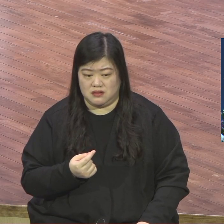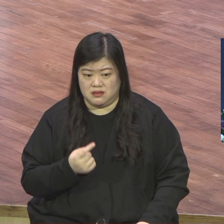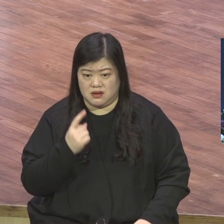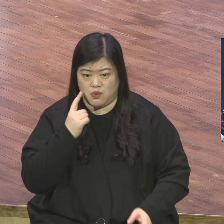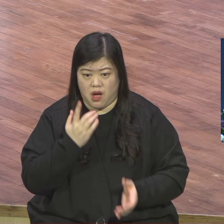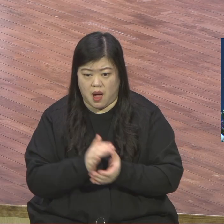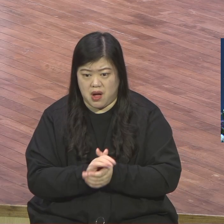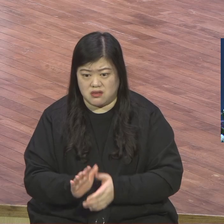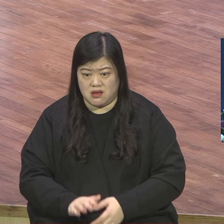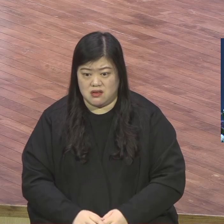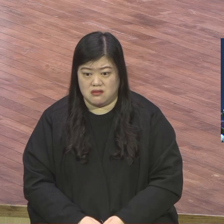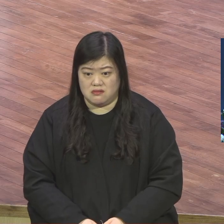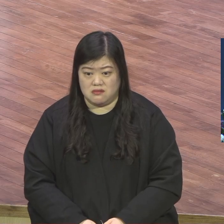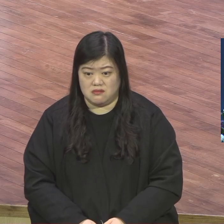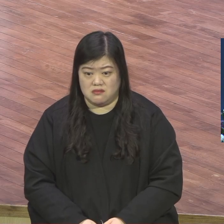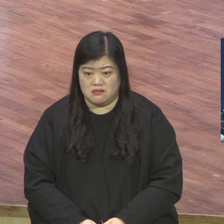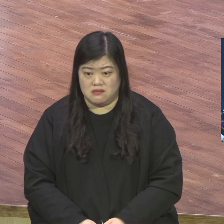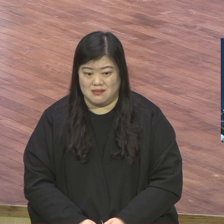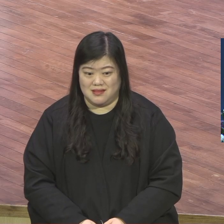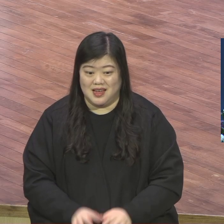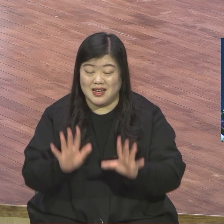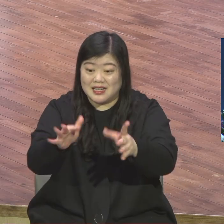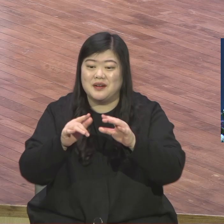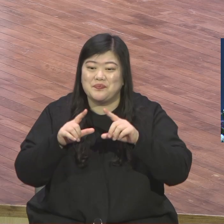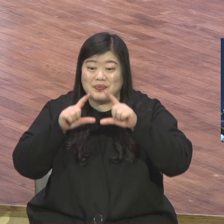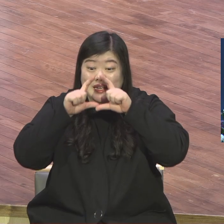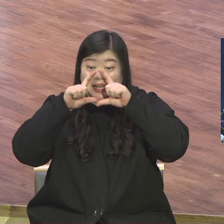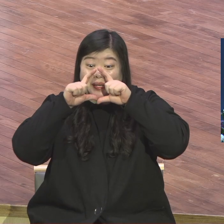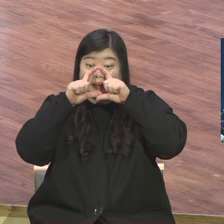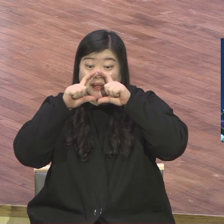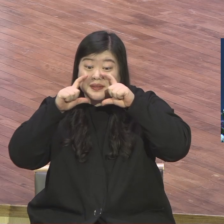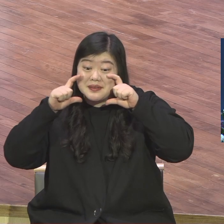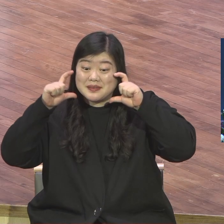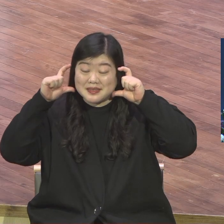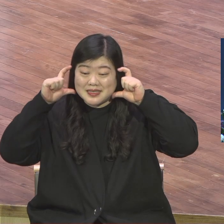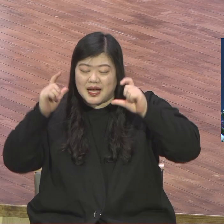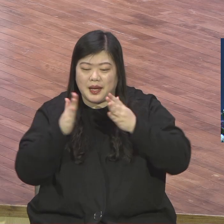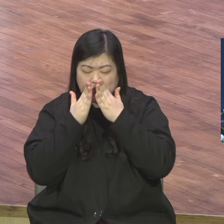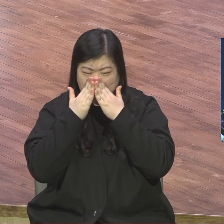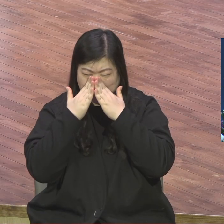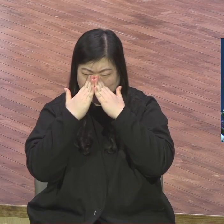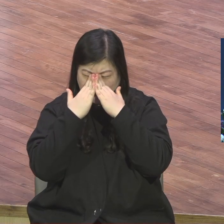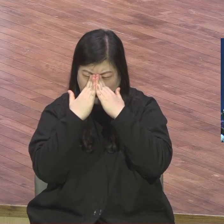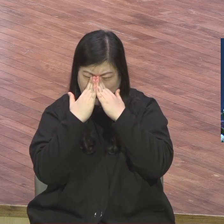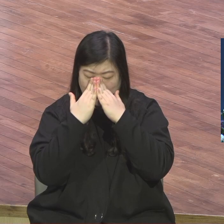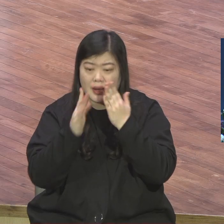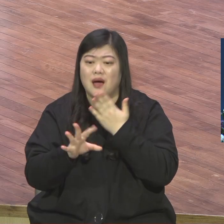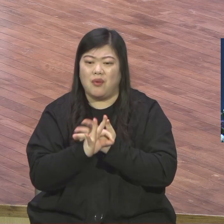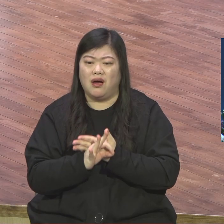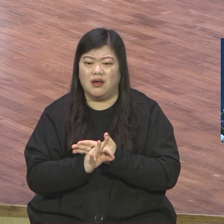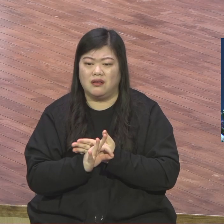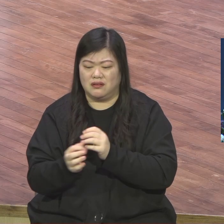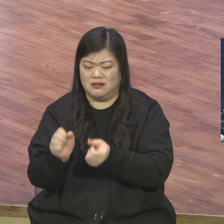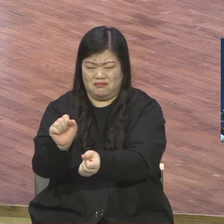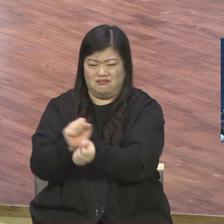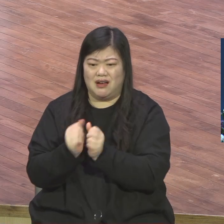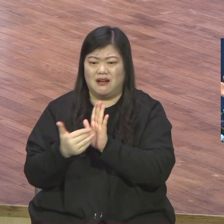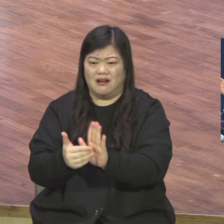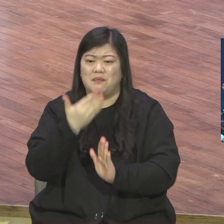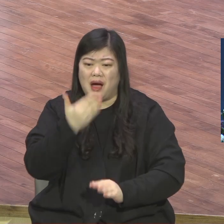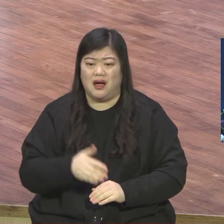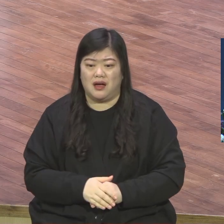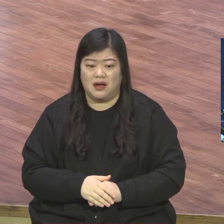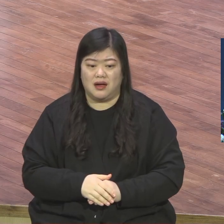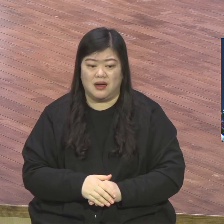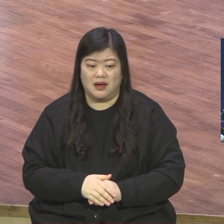물려가지고 딱 예배 드리고 가면 안 걸려요. 뭐 식사를 합니까? 뭐 다른 거 알 게 없어. 예배만 딱 데리고 쫙